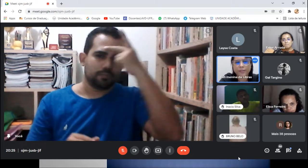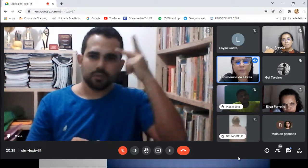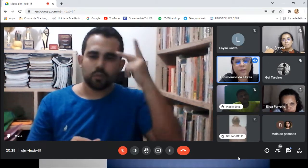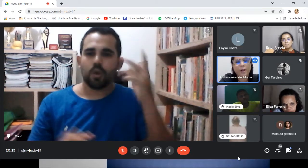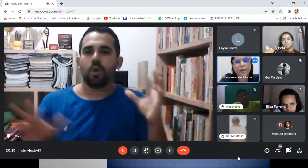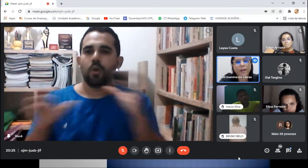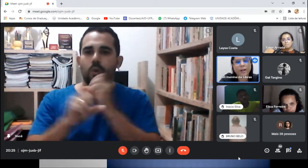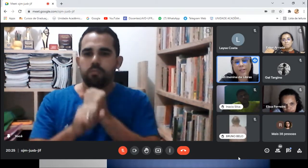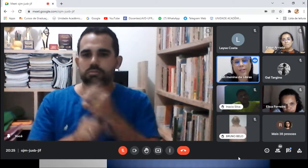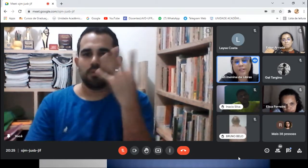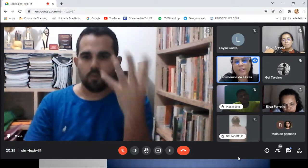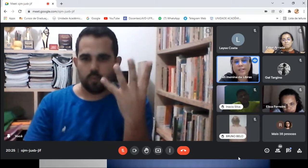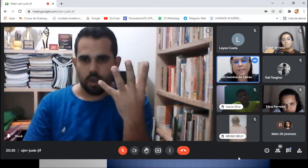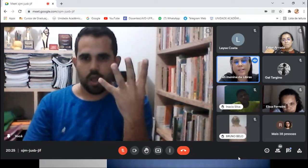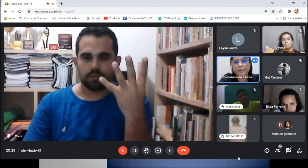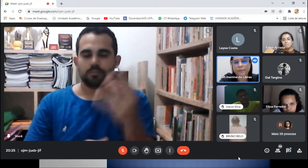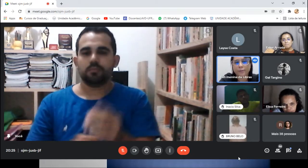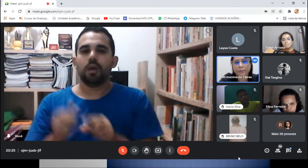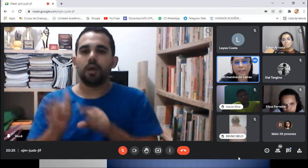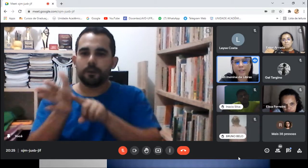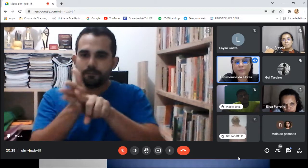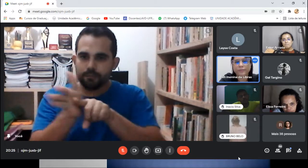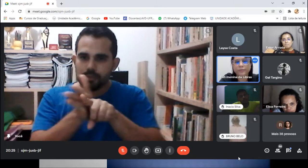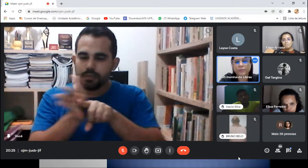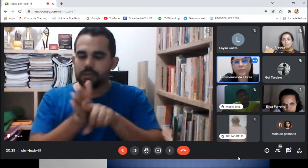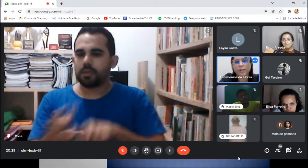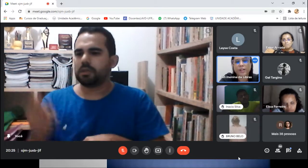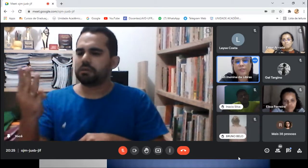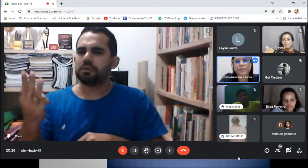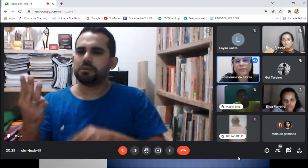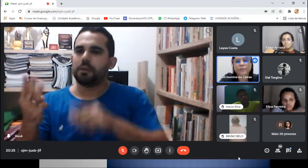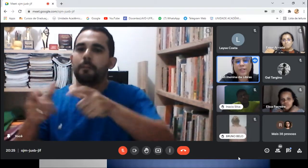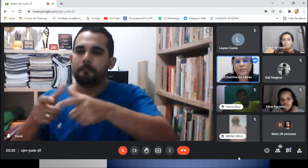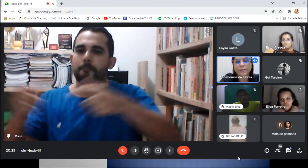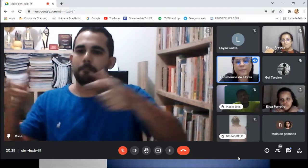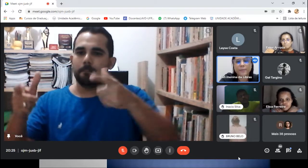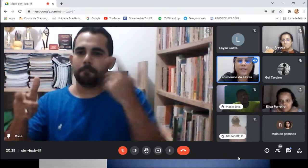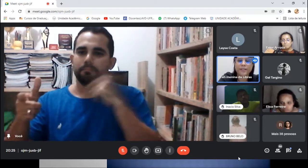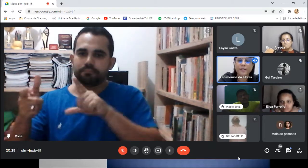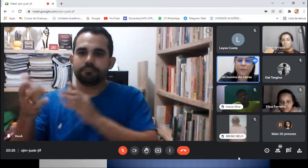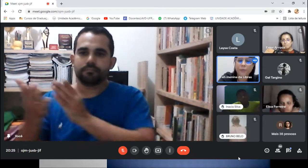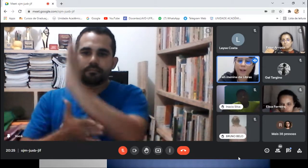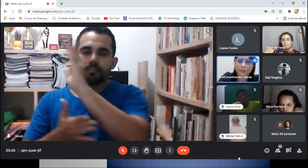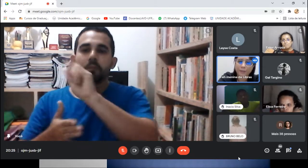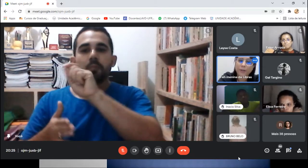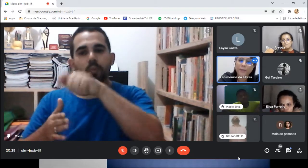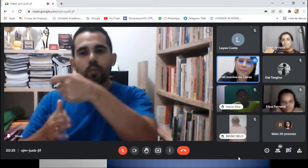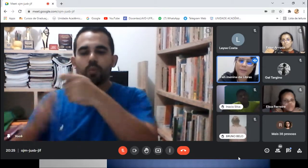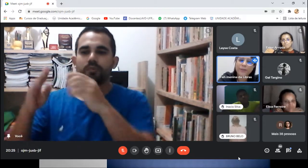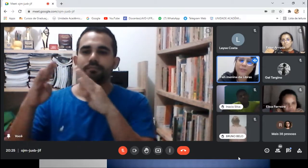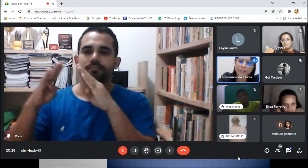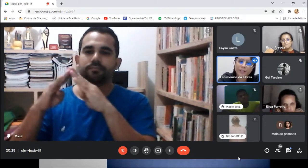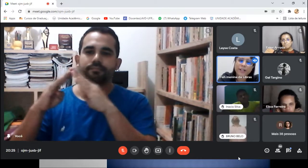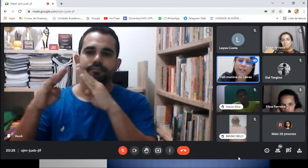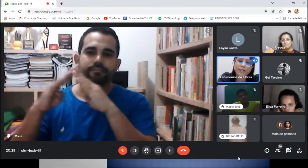Então, a maioria sinaliza dessa forma, né? A gente vê nos dados da pesquisa, são 4, mas a maioria sinaliza com